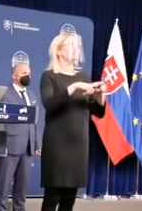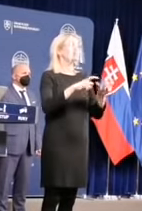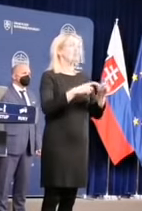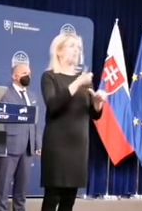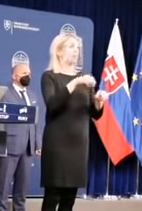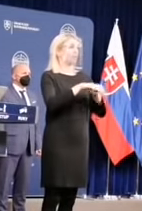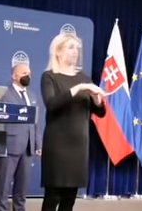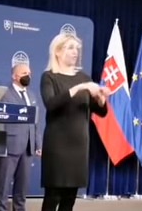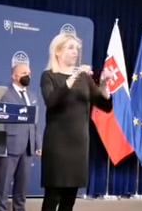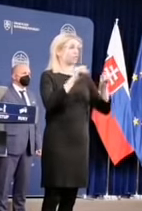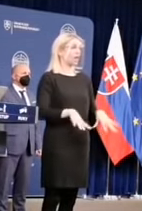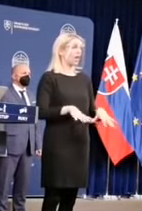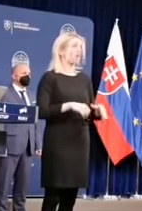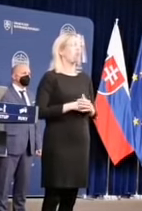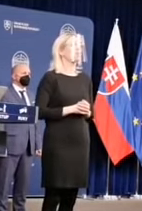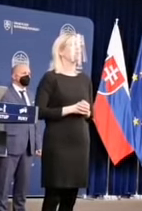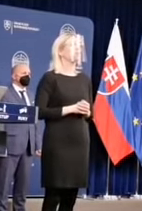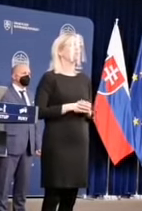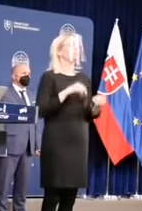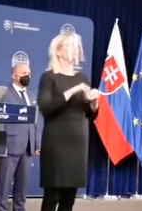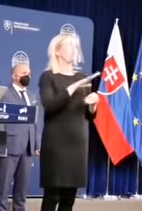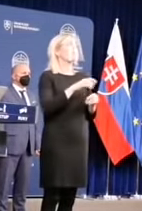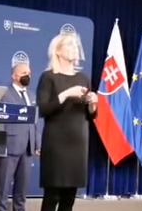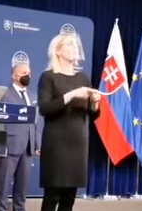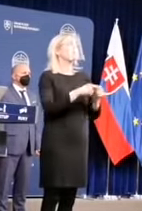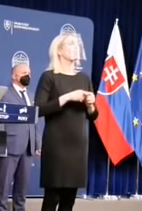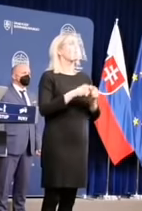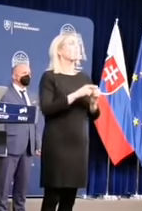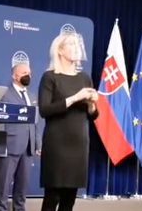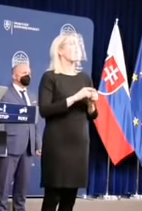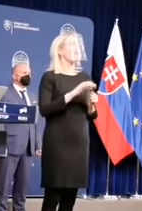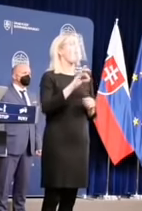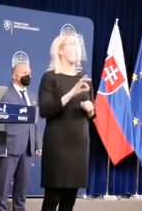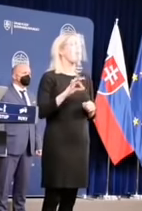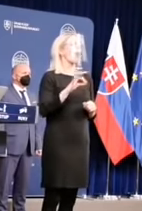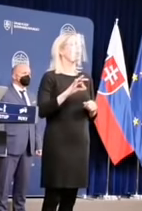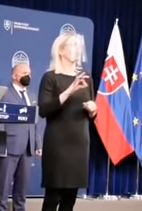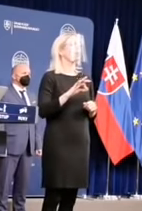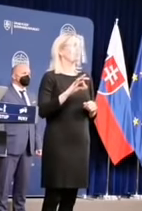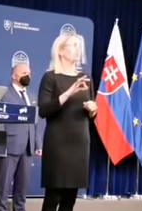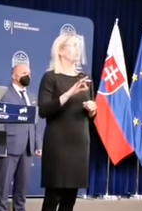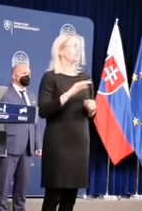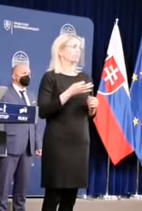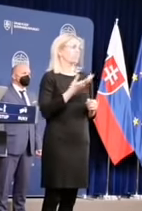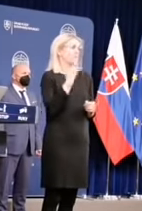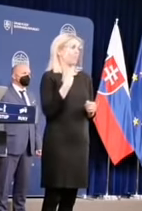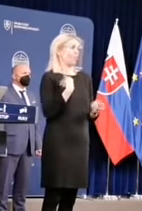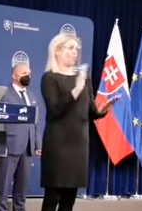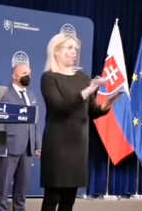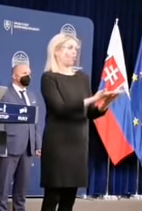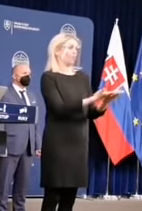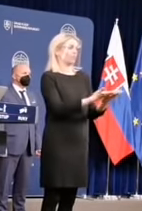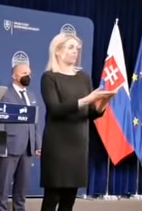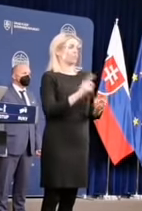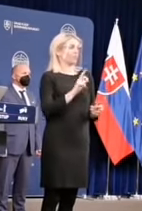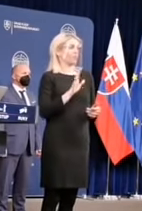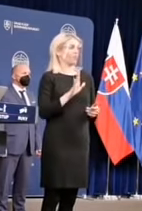ministerstva, ktoré jej hnutie Olano po voľbách prepustilo na svoj úkor.